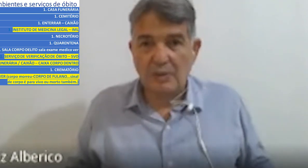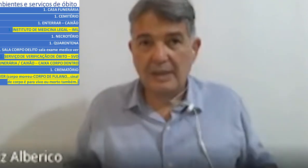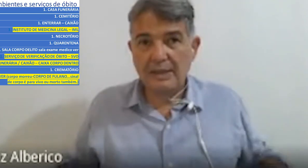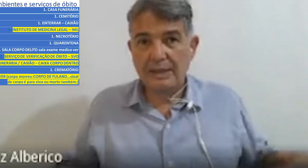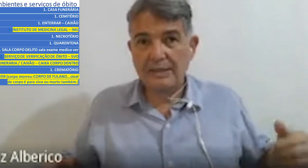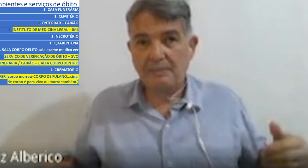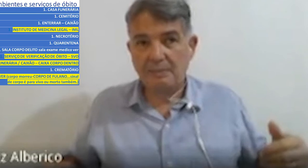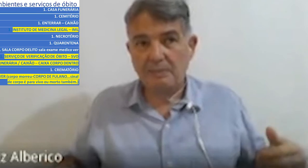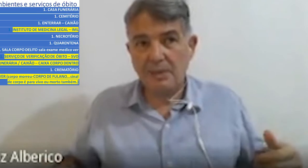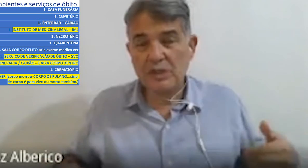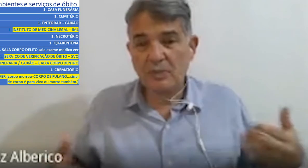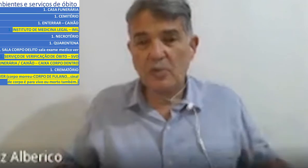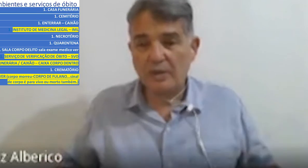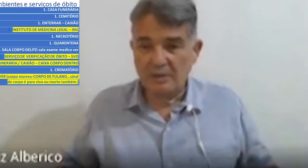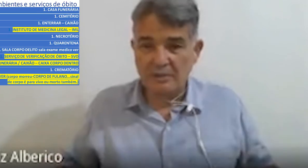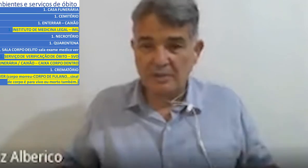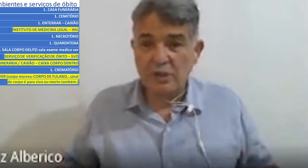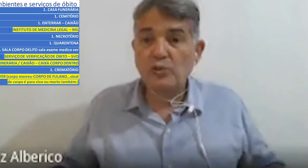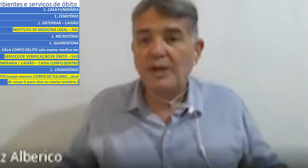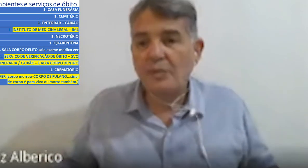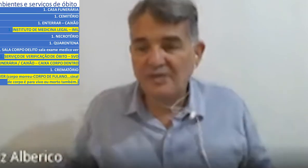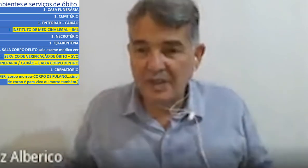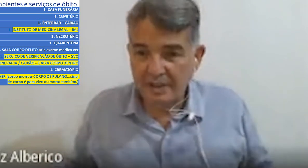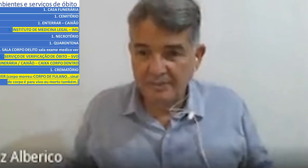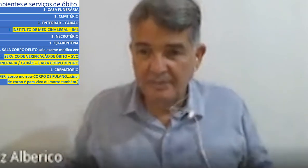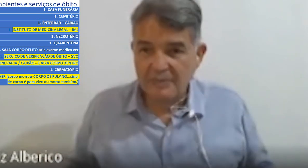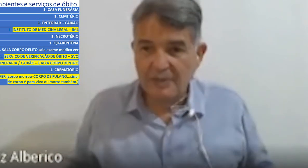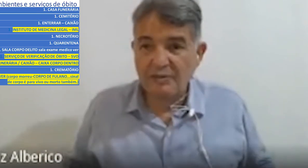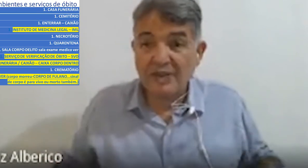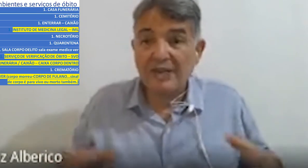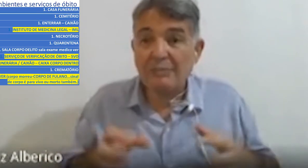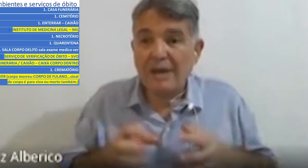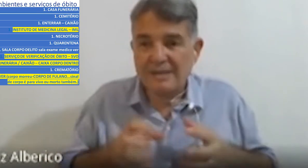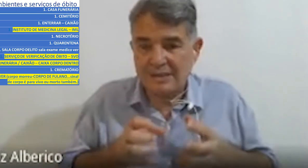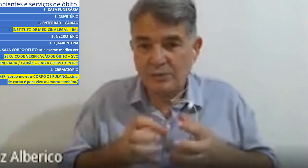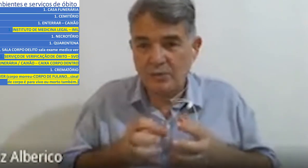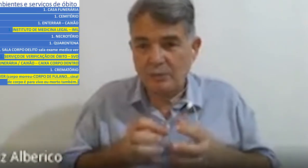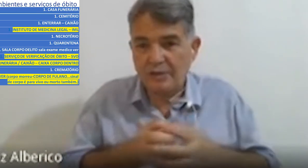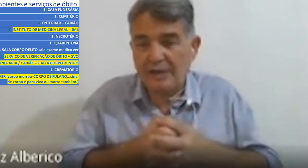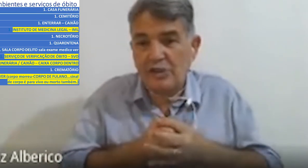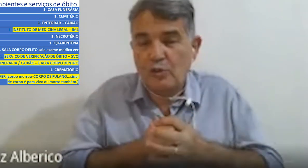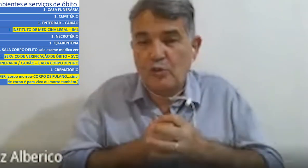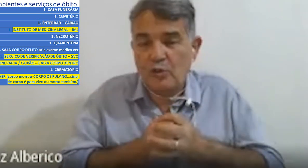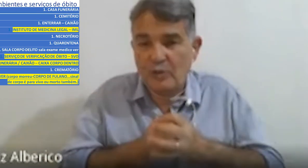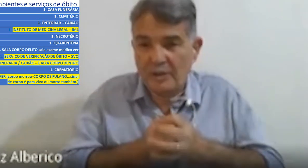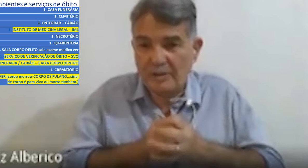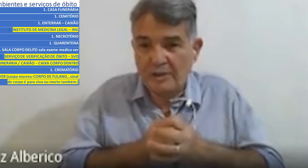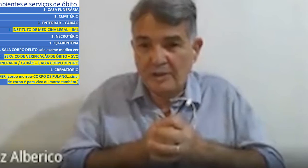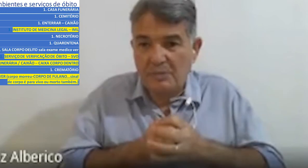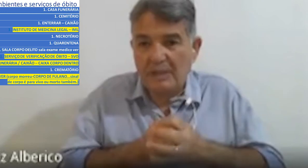a criança expor. E o trauma fica na massa do bolo, fica na estrutura